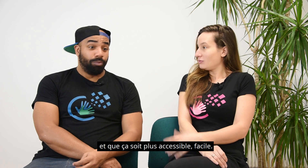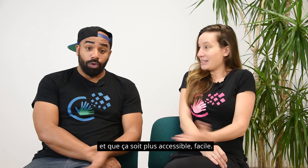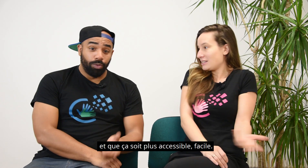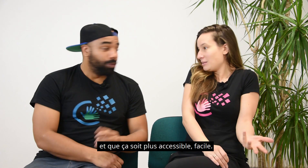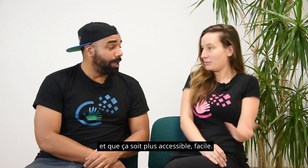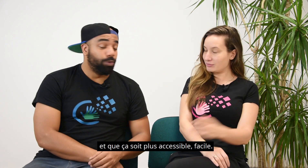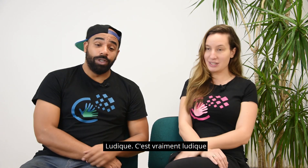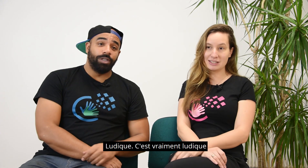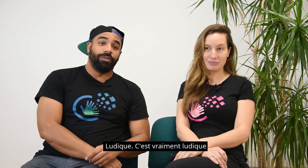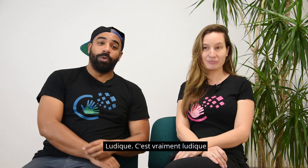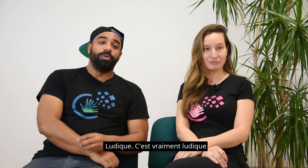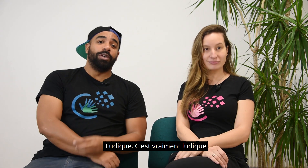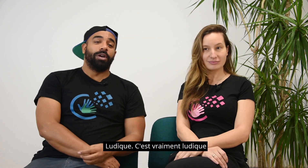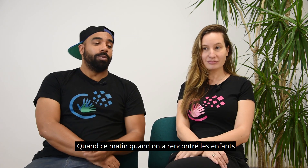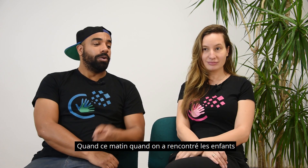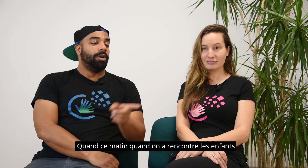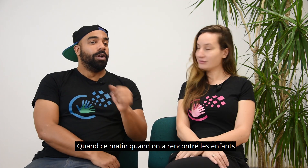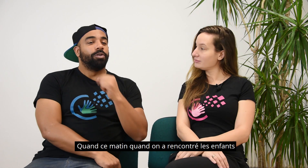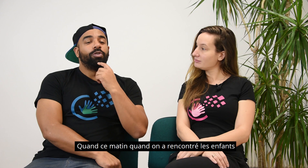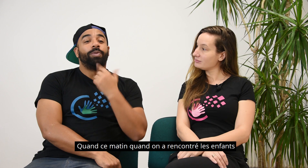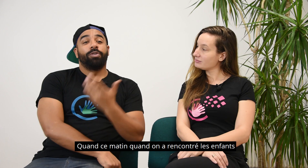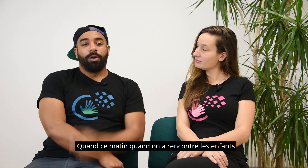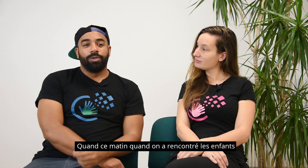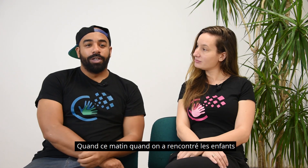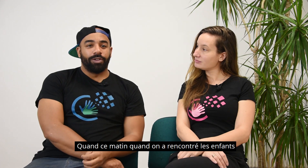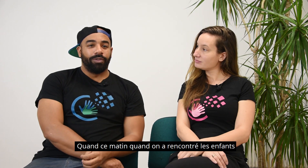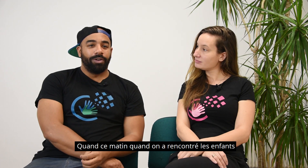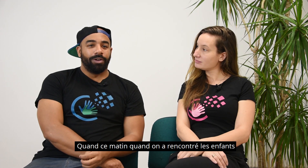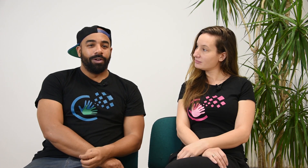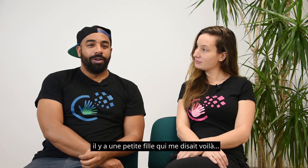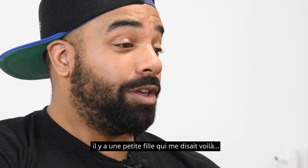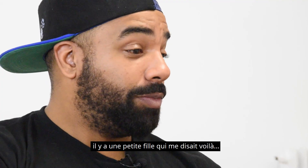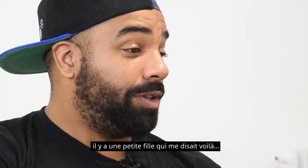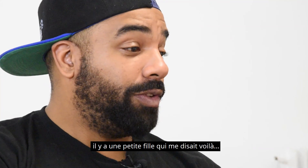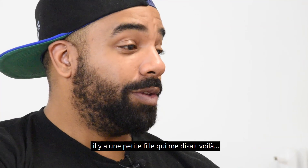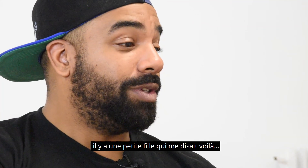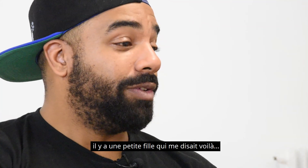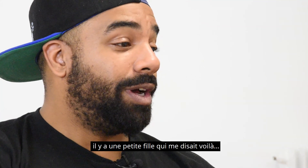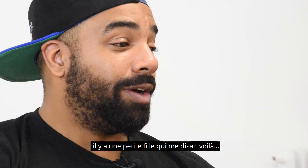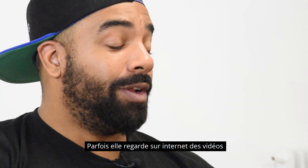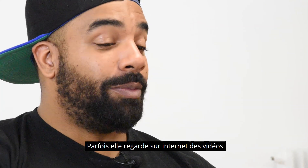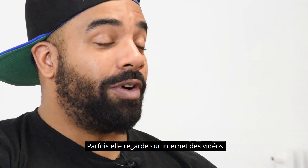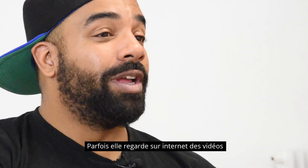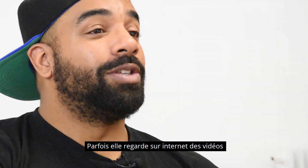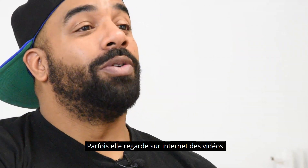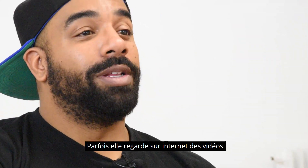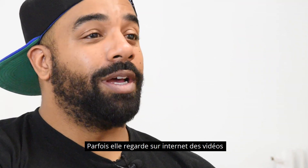plus accessible. Ouais, ludique, facile. C'est vraiment ludique. Là, quand ce matin on a rencontré des enfants, il y a une petite fille qui me disait voilà, enfin regarde sur internet